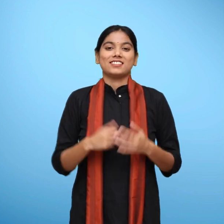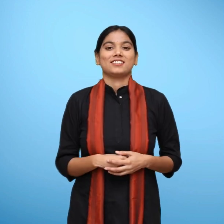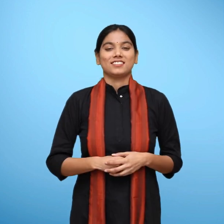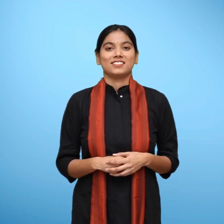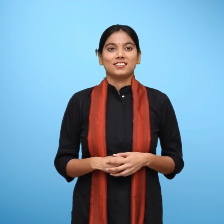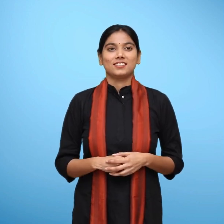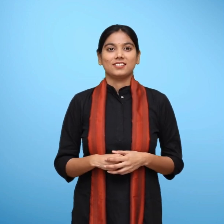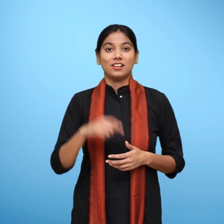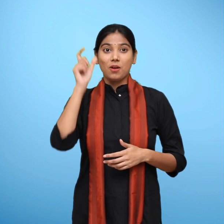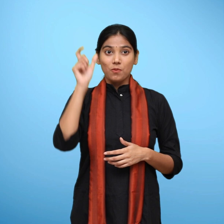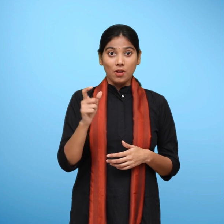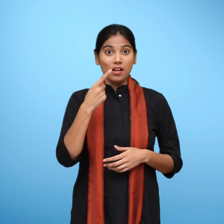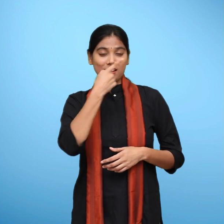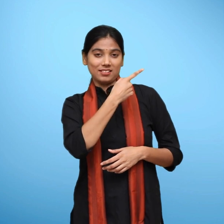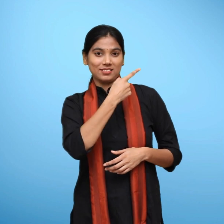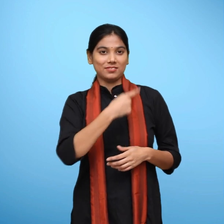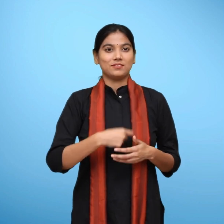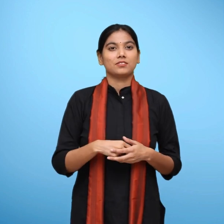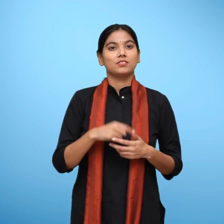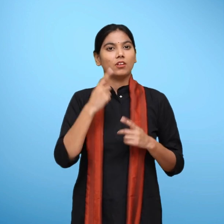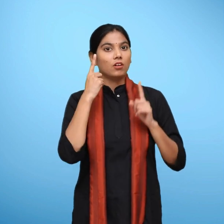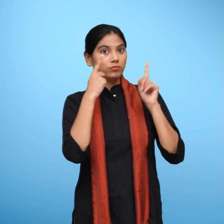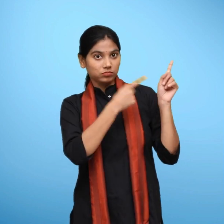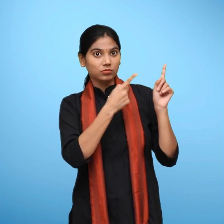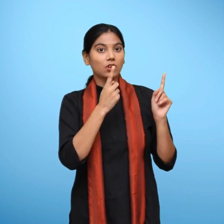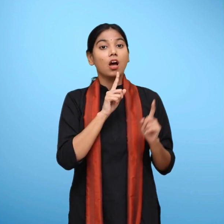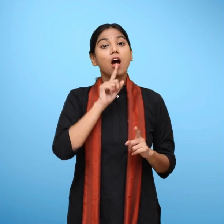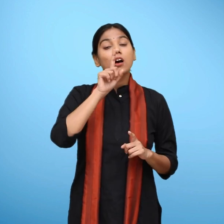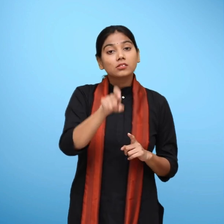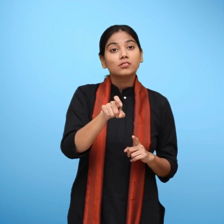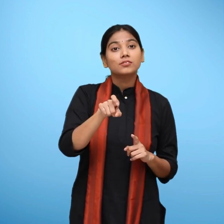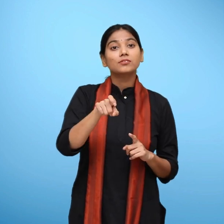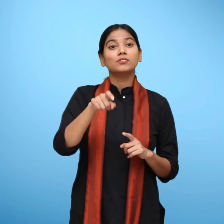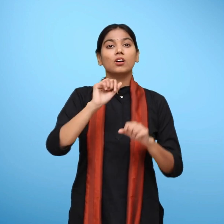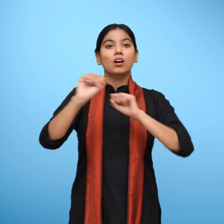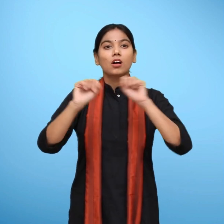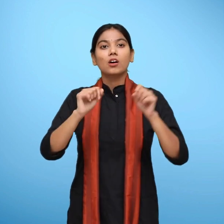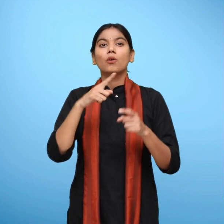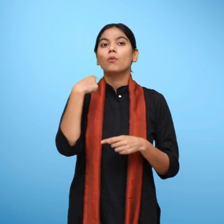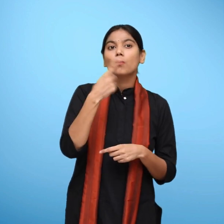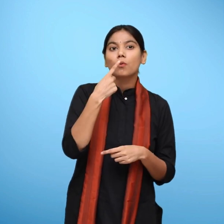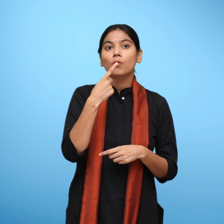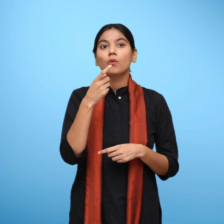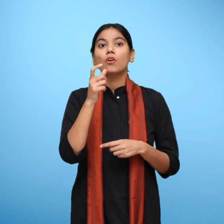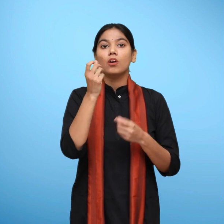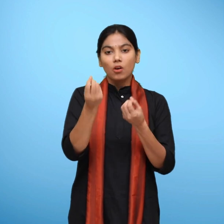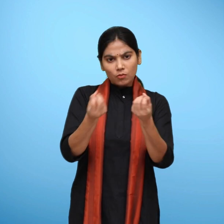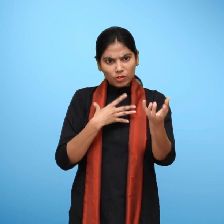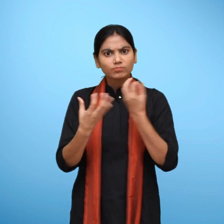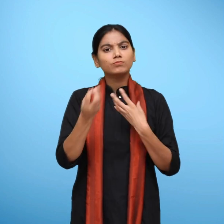दें शब्दों की ओर संकेत करते हुए आप पूछ सकते हैं किसने कौन सा शब्द दिया